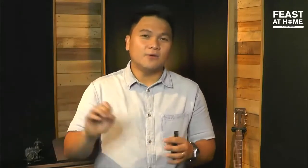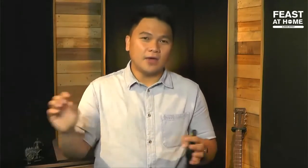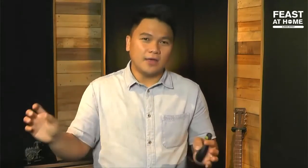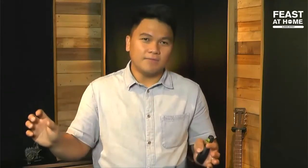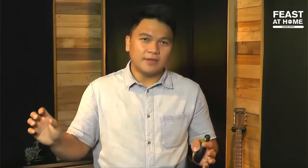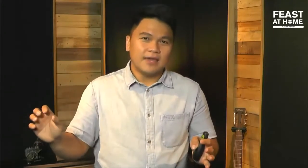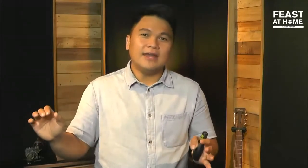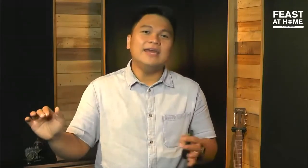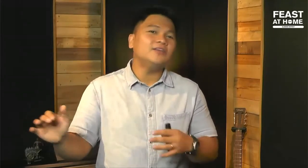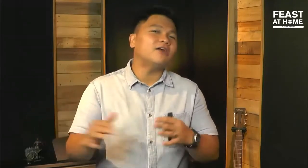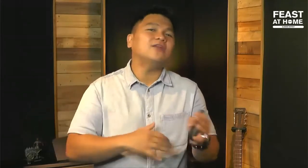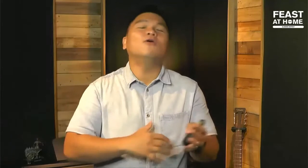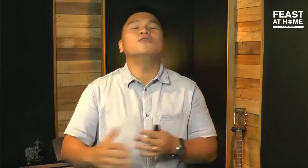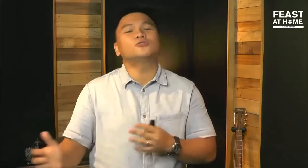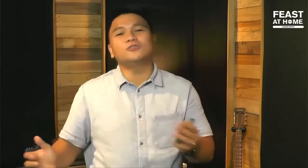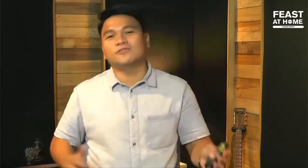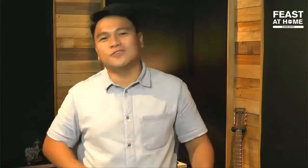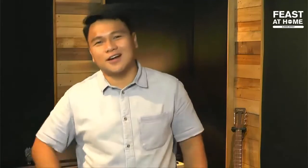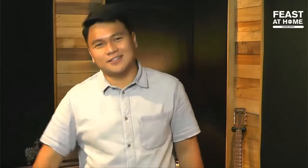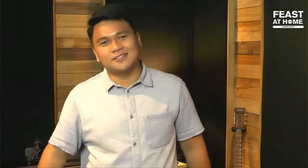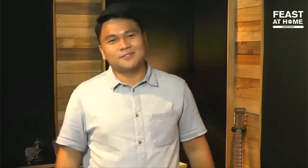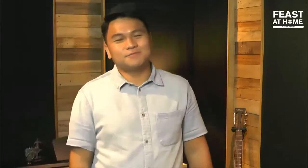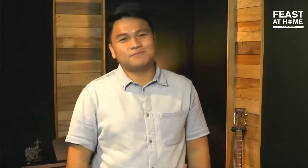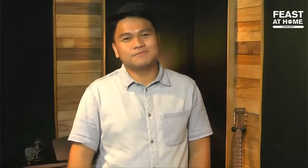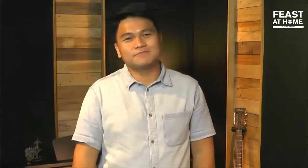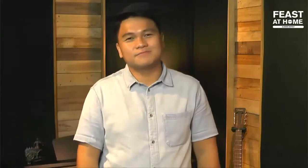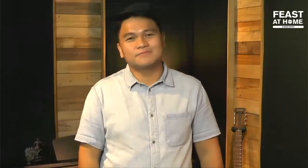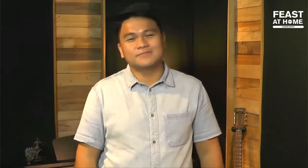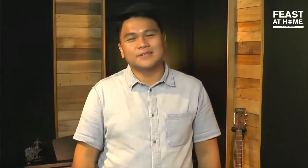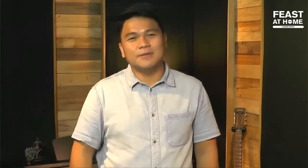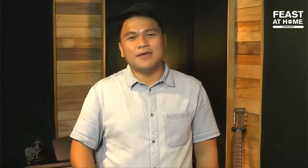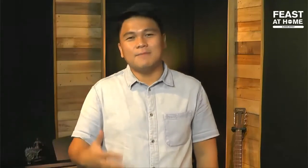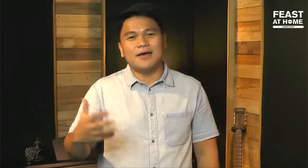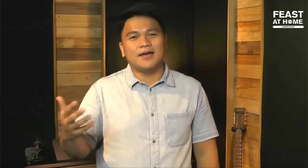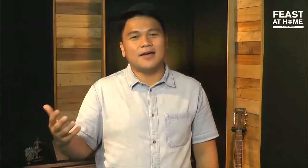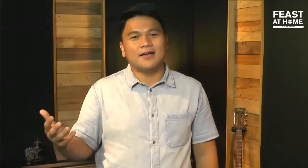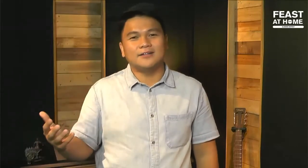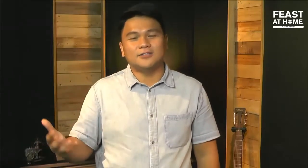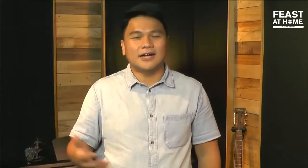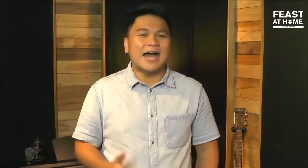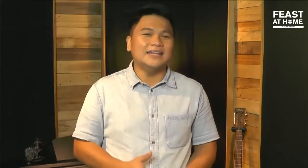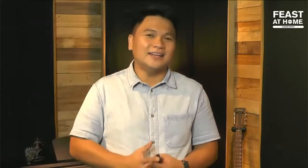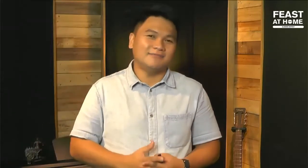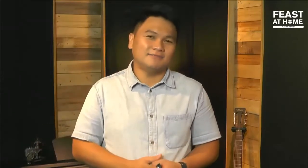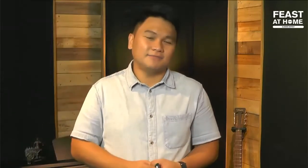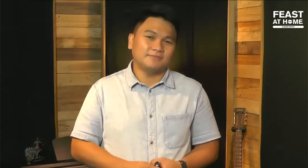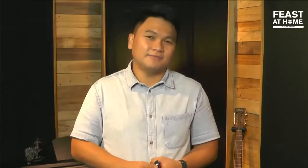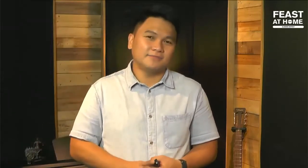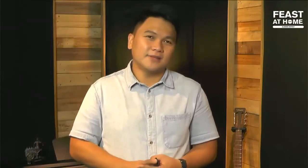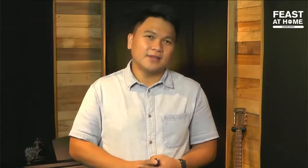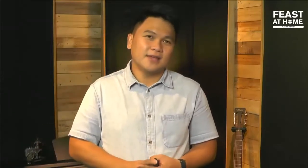naging cocaine. And he tried all sorts of drugs. He became a drug addict.